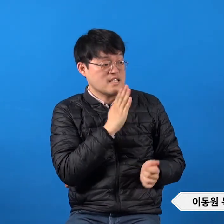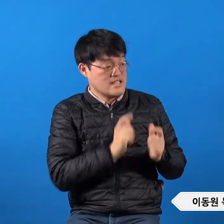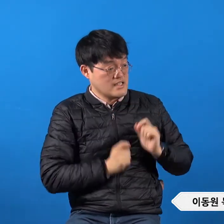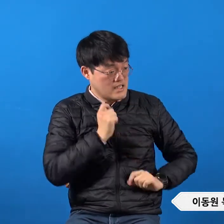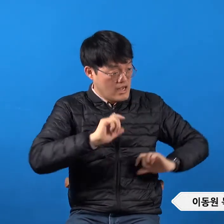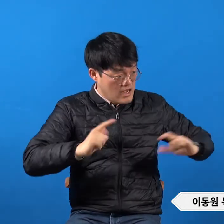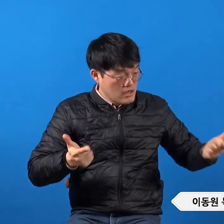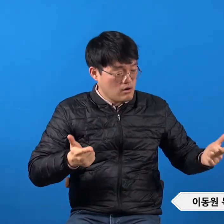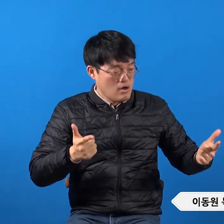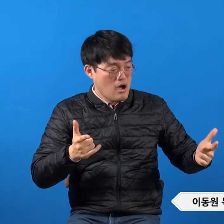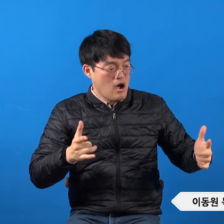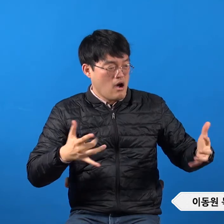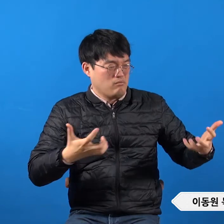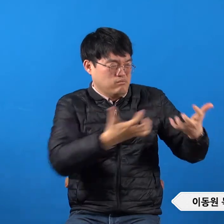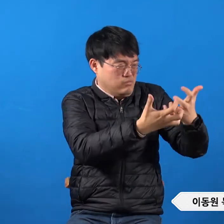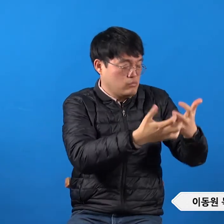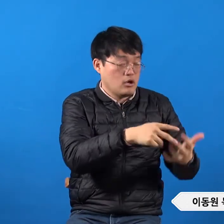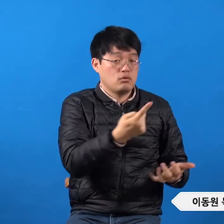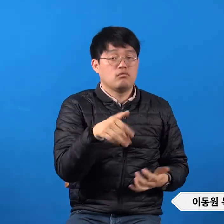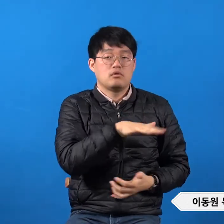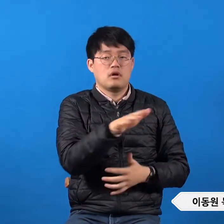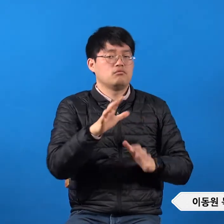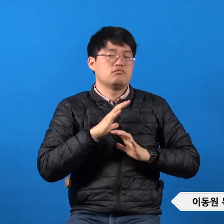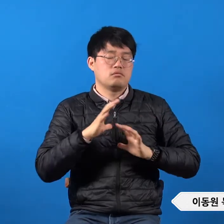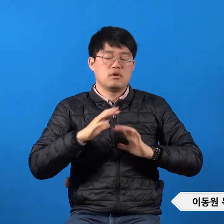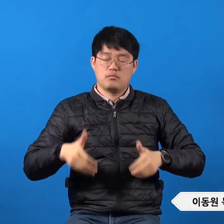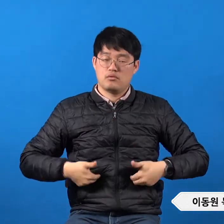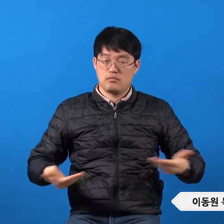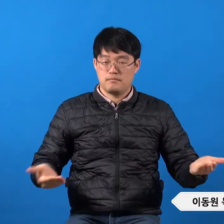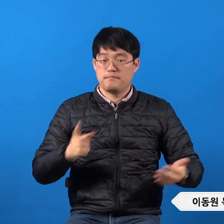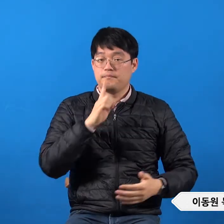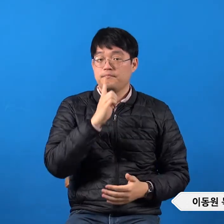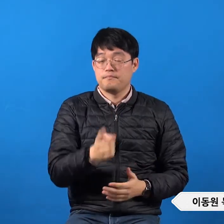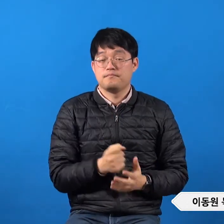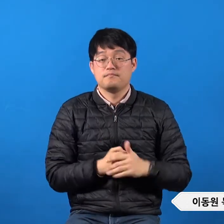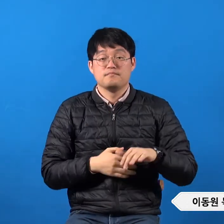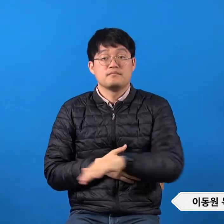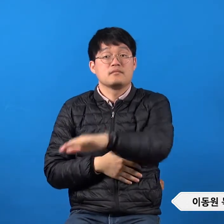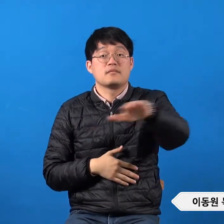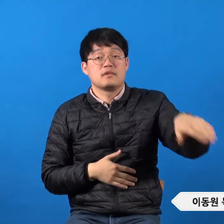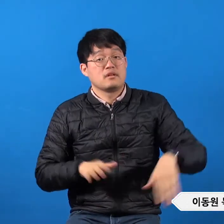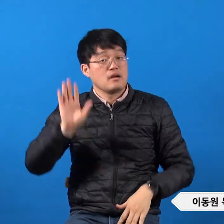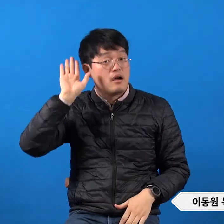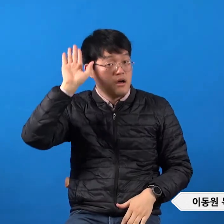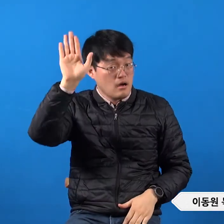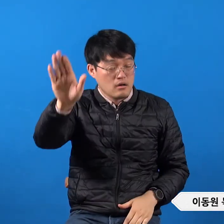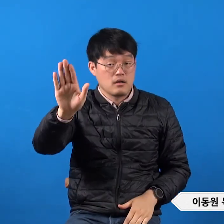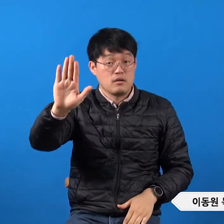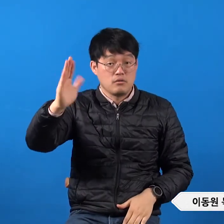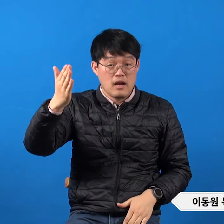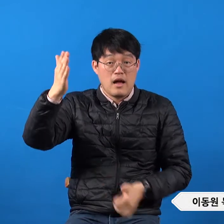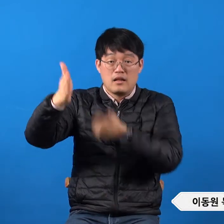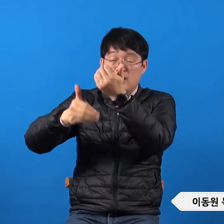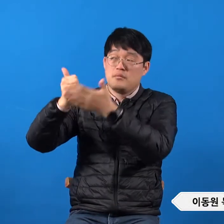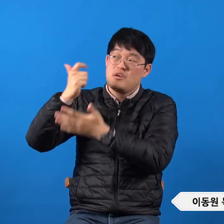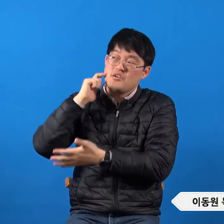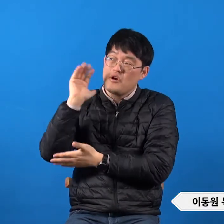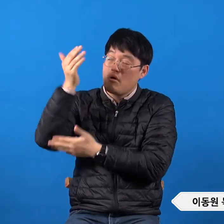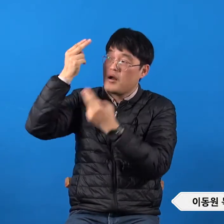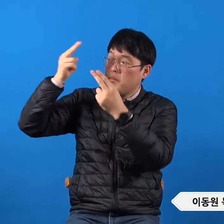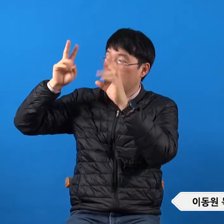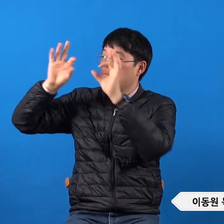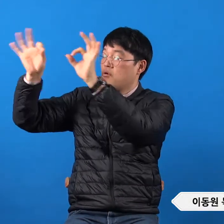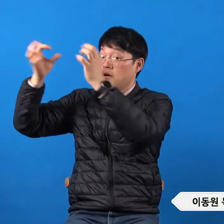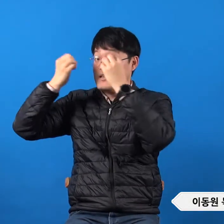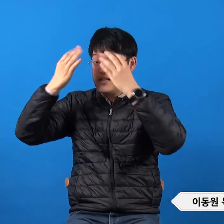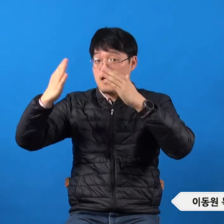아닌 것으로 덮여져 있어도 우리가 그것을 두려워할 필요가 없단 말입니다. 우리는 장차올 하나님의 영광을